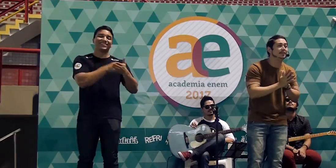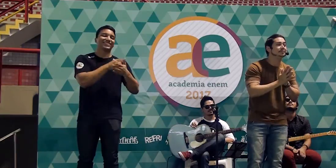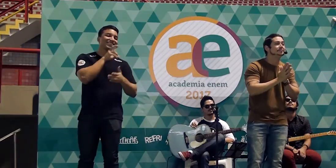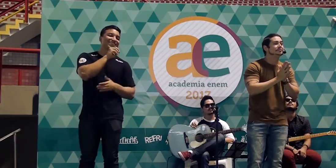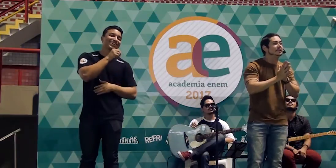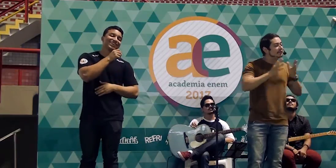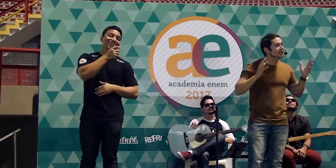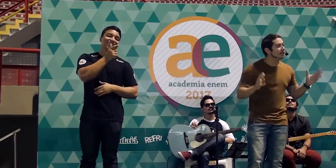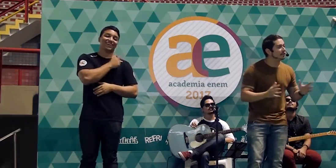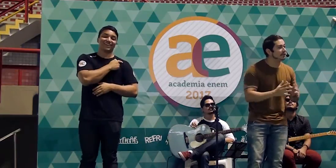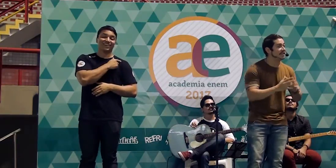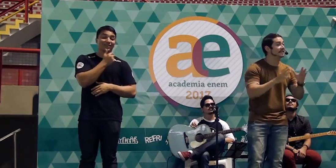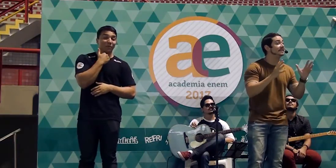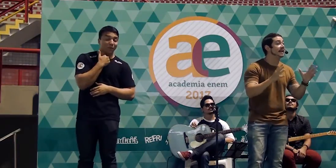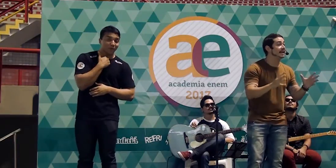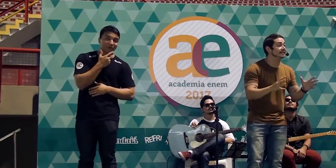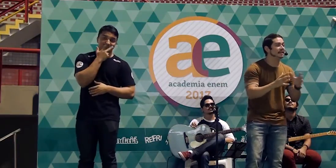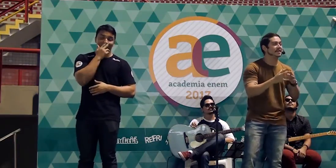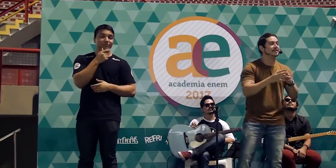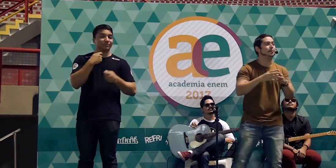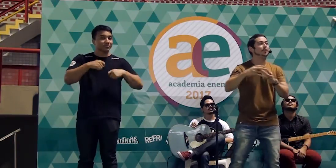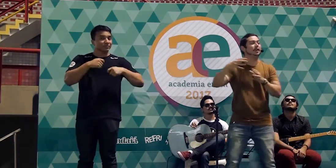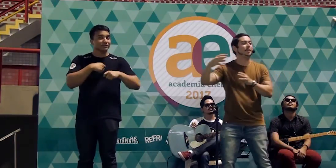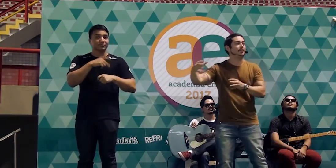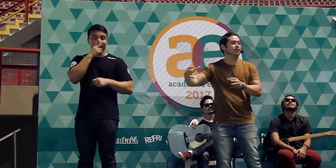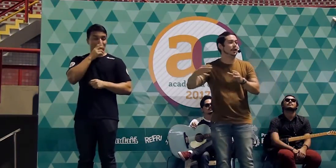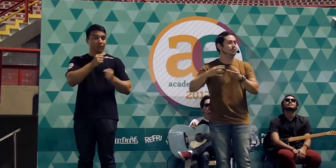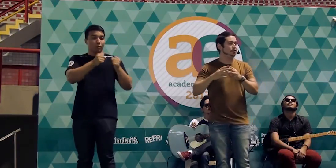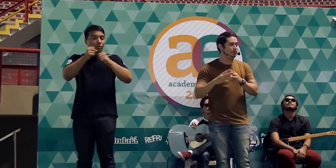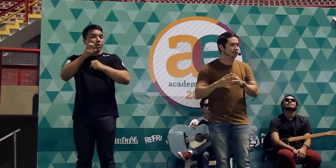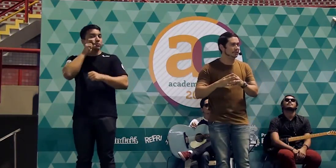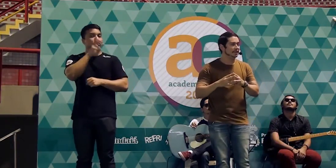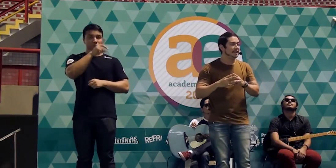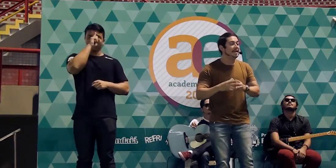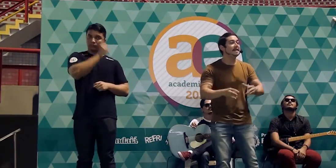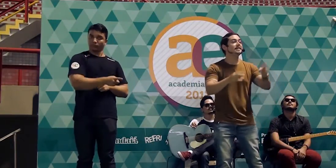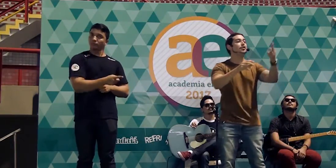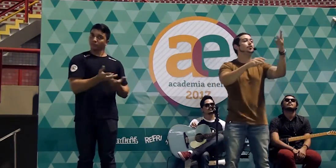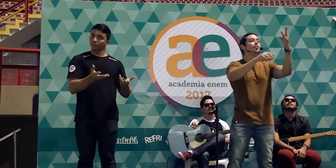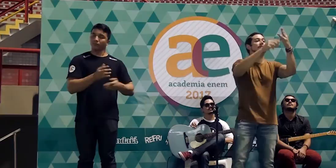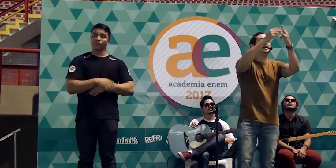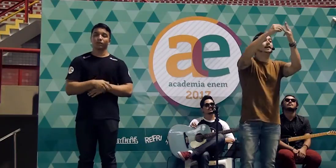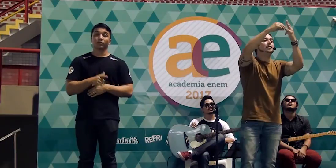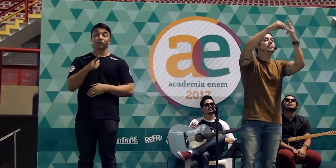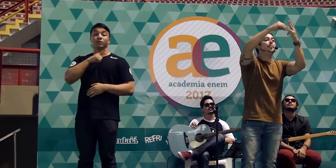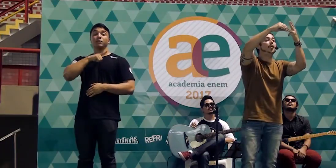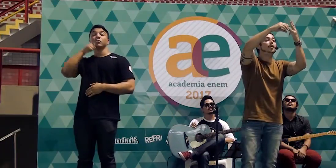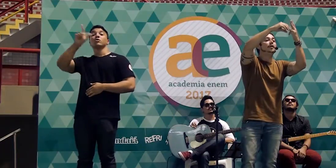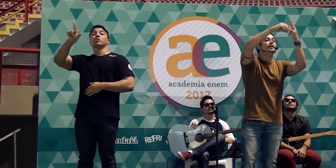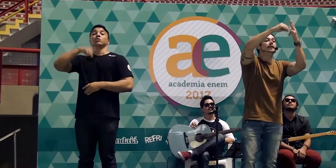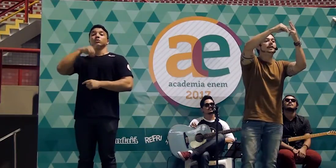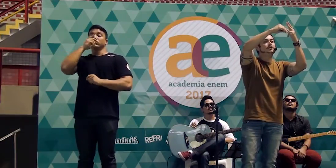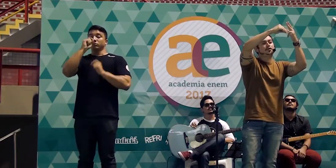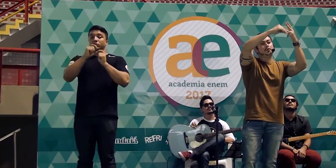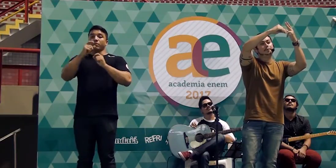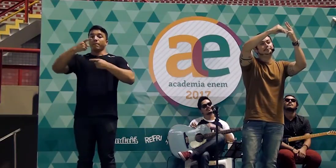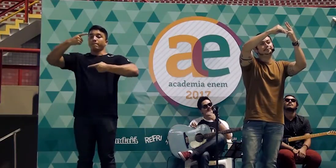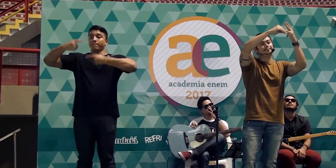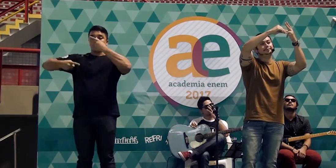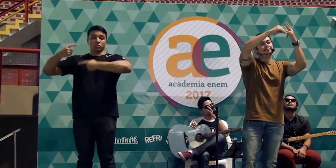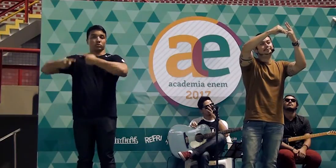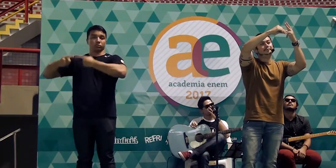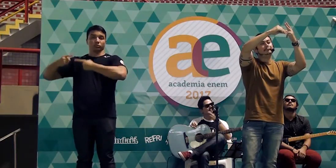é feio. Você tenta exercer o poder para controlar o menino. E existe o poder